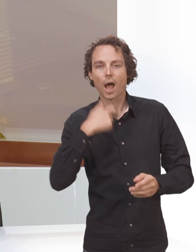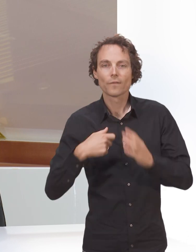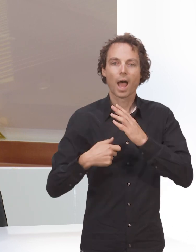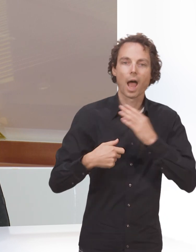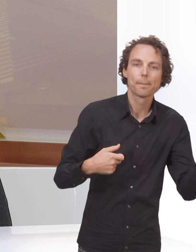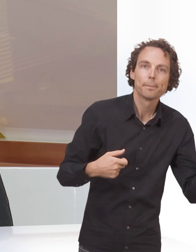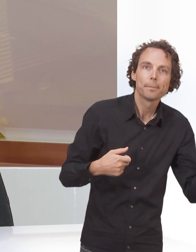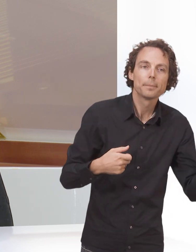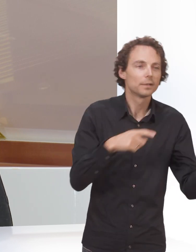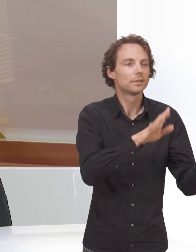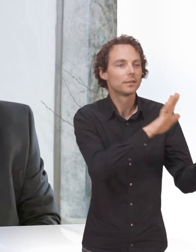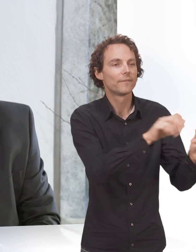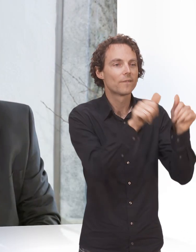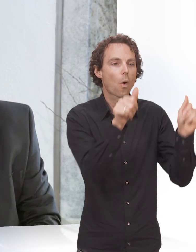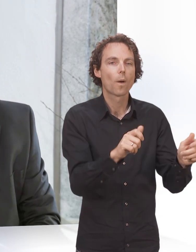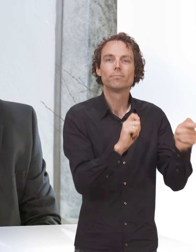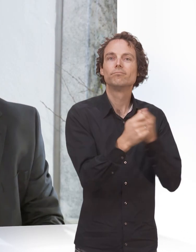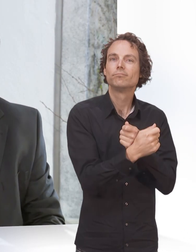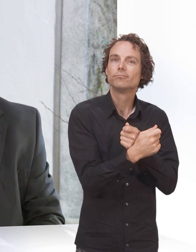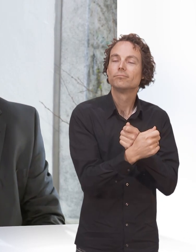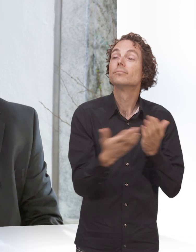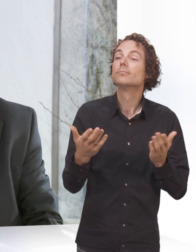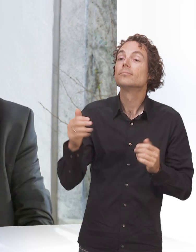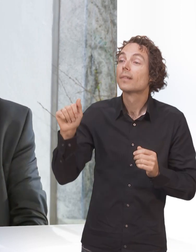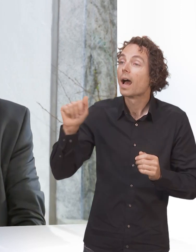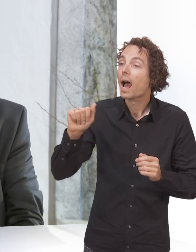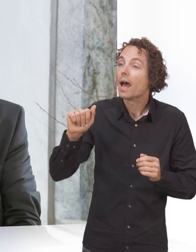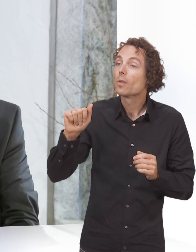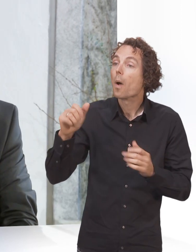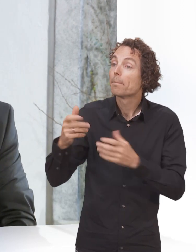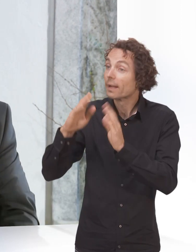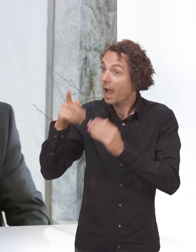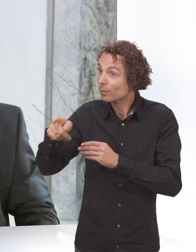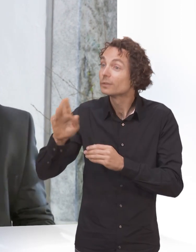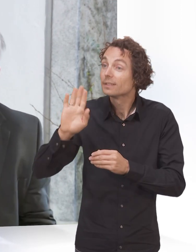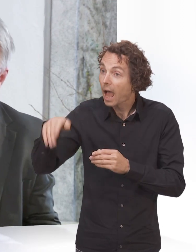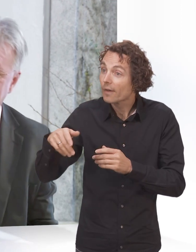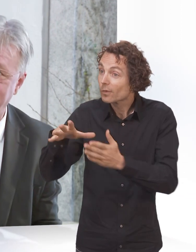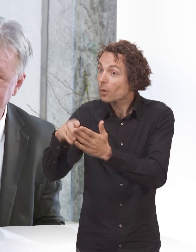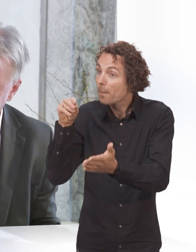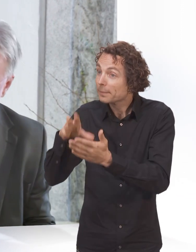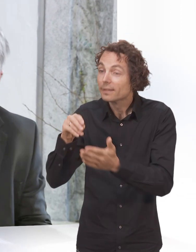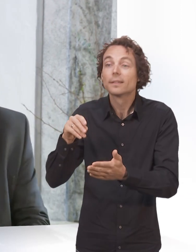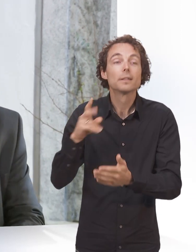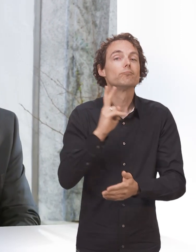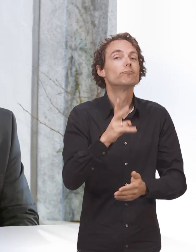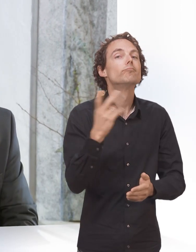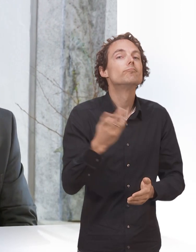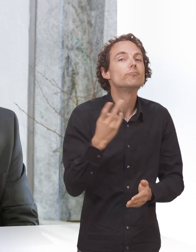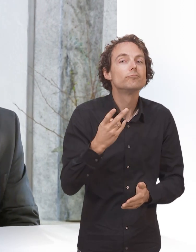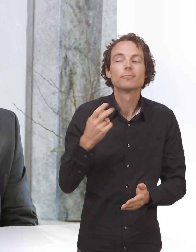auf seiner Weise verändert. Also Arno Backhaus darf man kopieren und das natürlich. Kann man sich ja nur noch wünschen, dass viele auf diese Idee